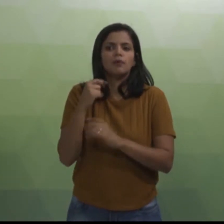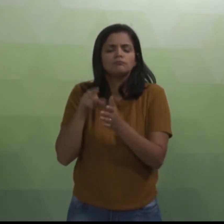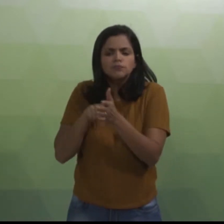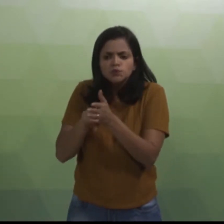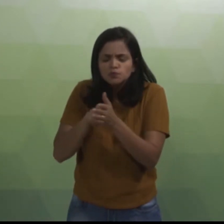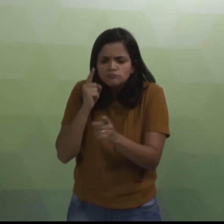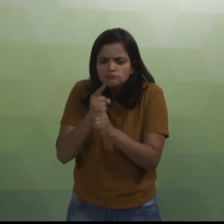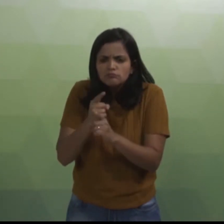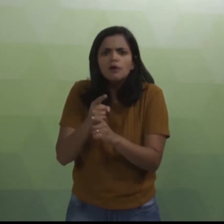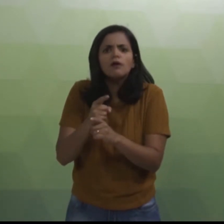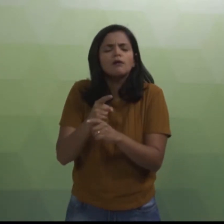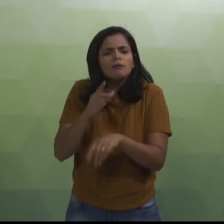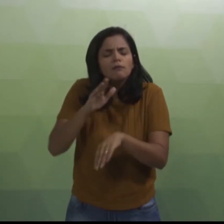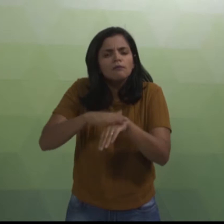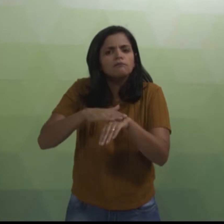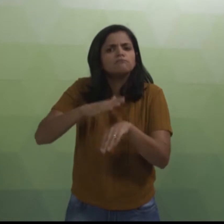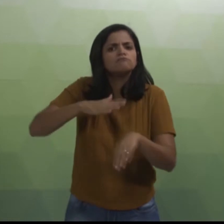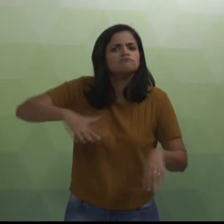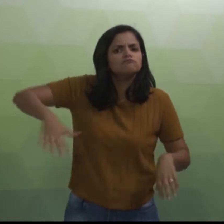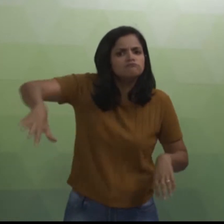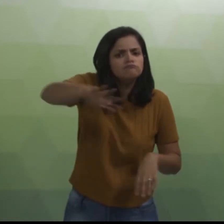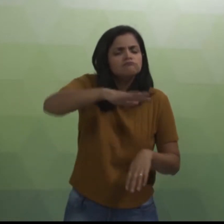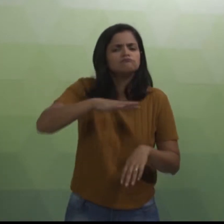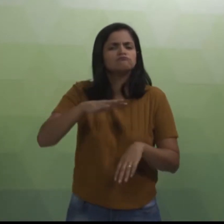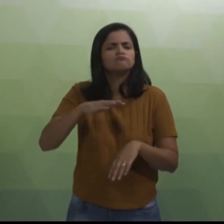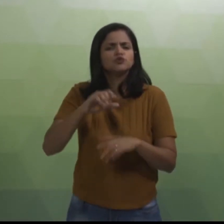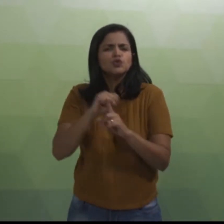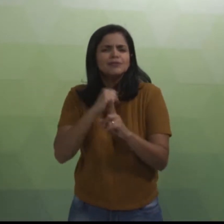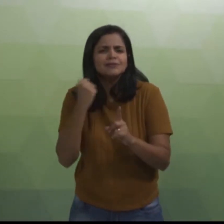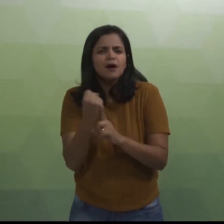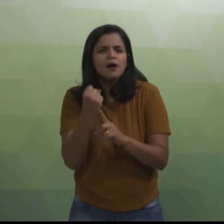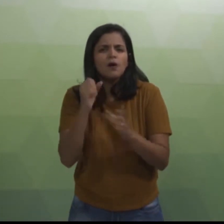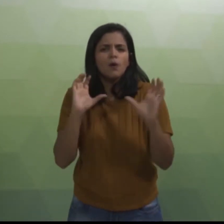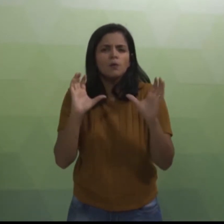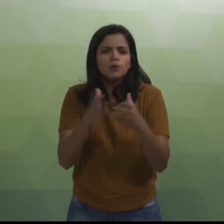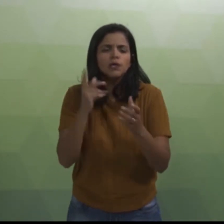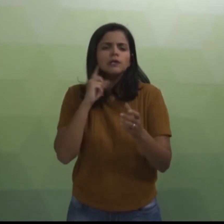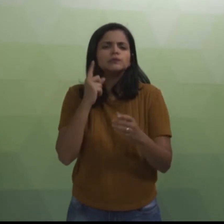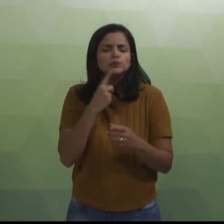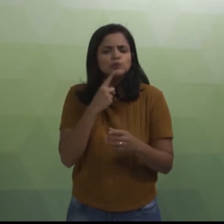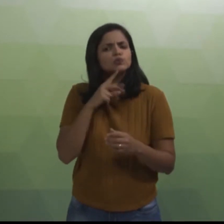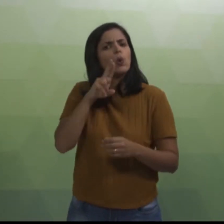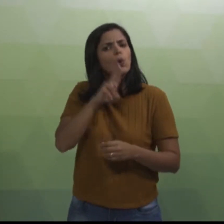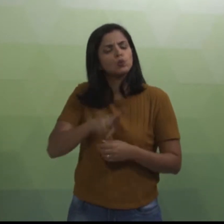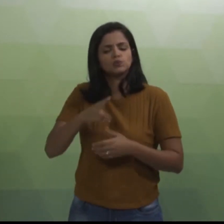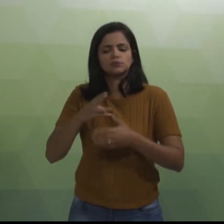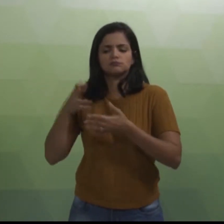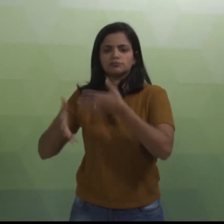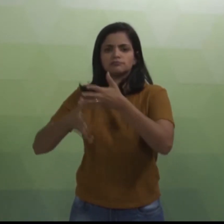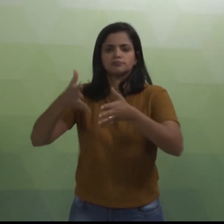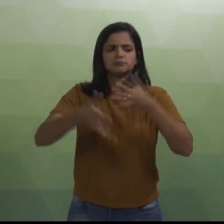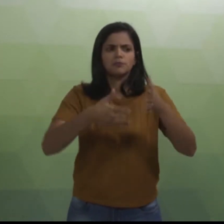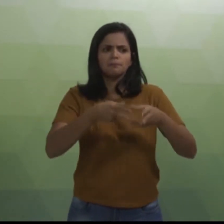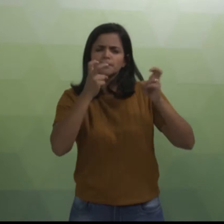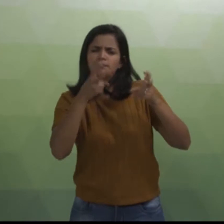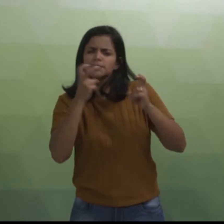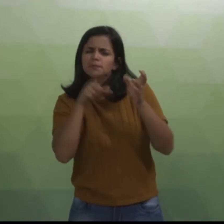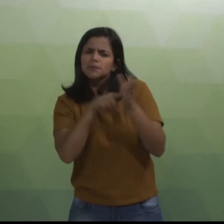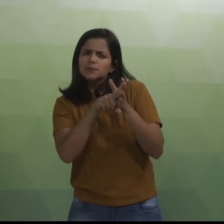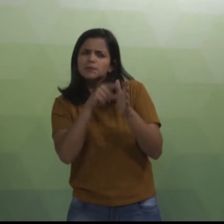extrema relevância. Então, temos várias pesquisas sobre isso,